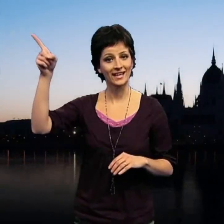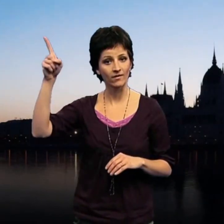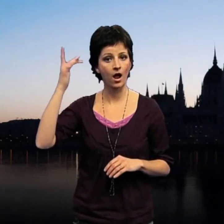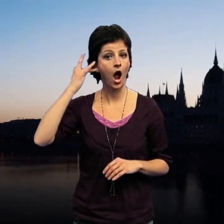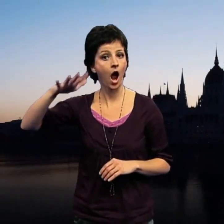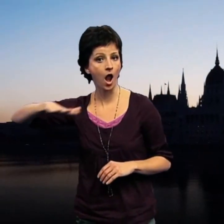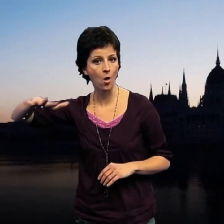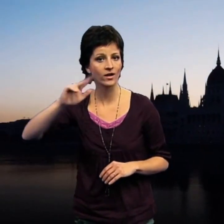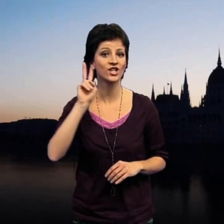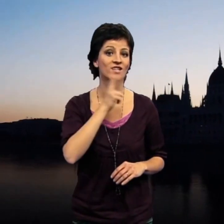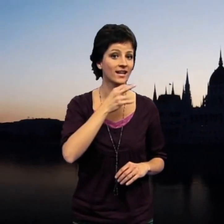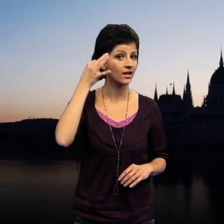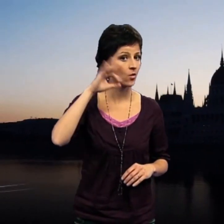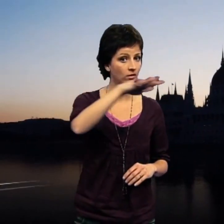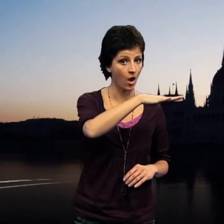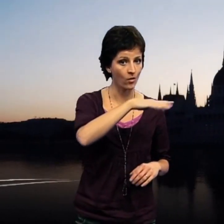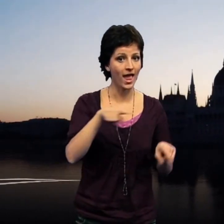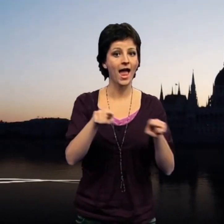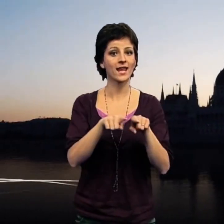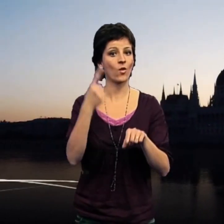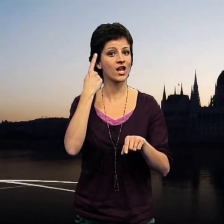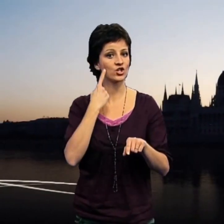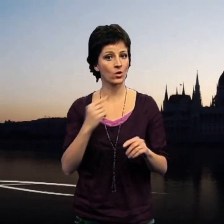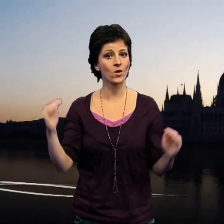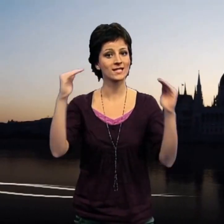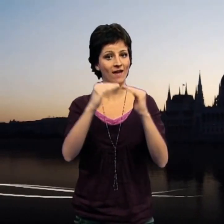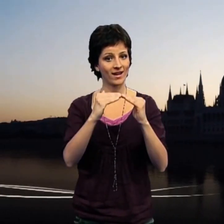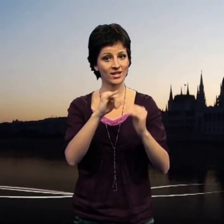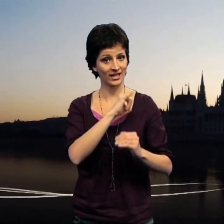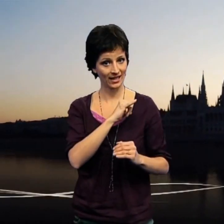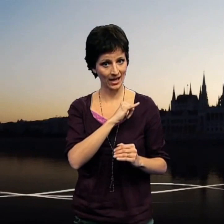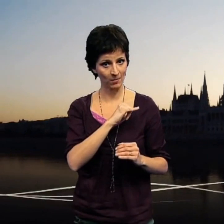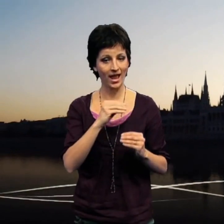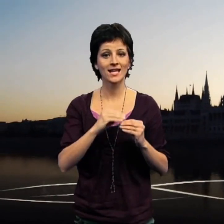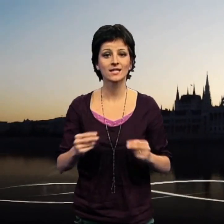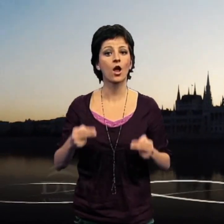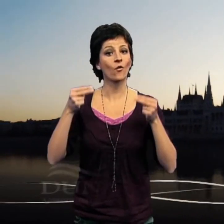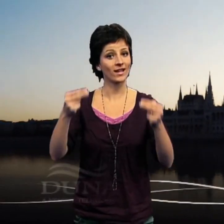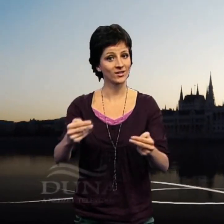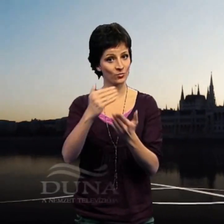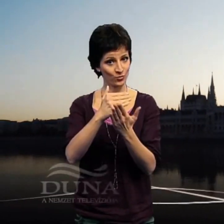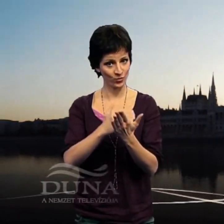Kedves nézőink! Következő műsorunk a Teletext 444. oldalán feliratozva is megtekinthető.